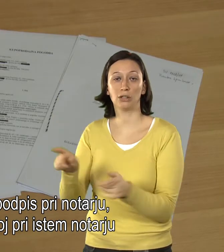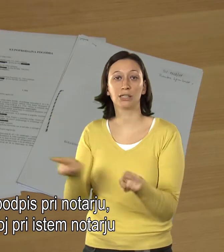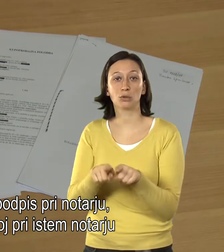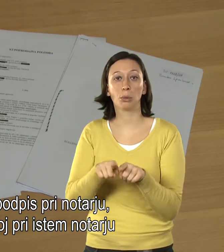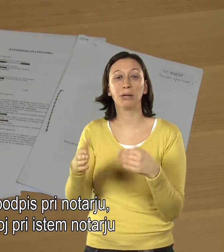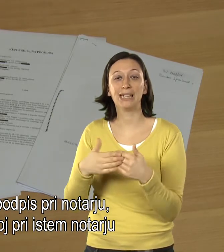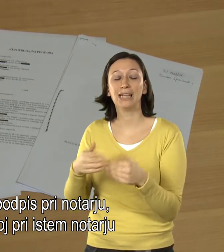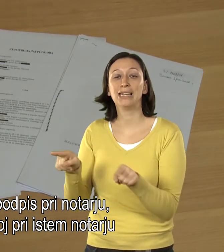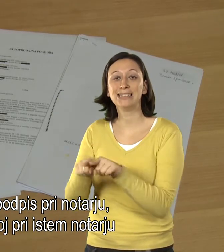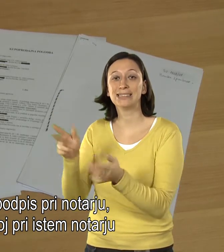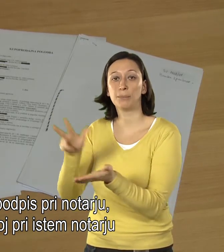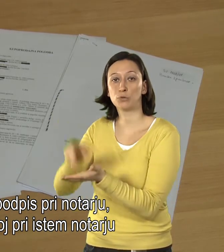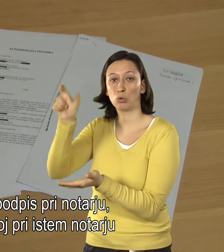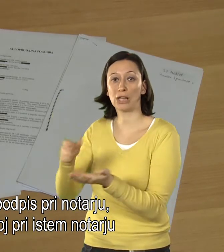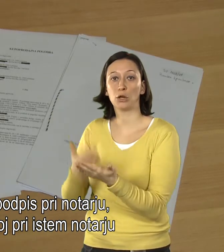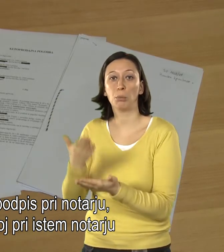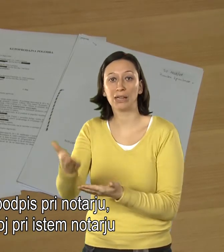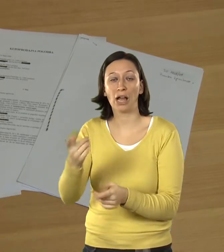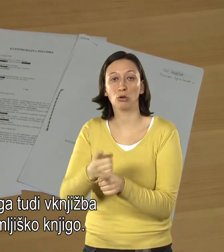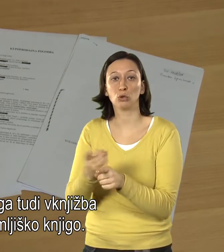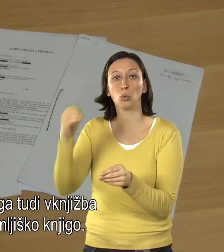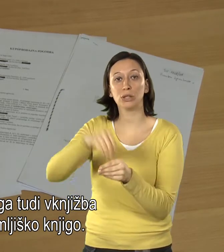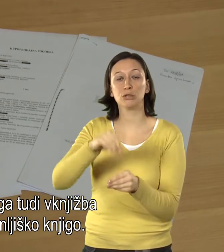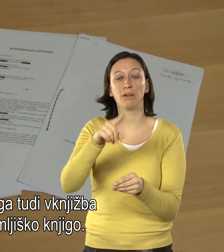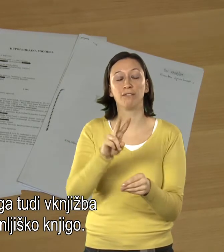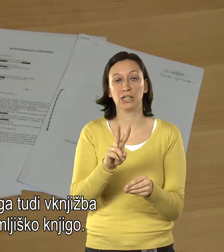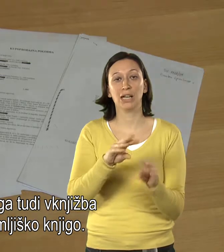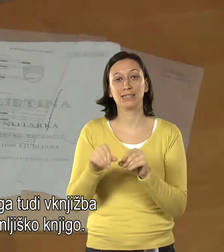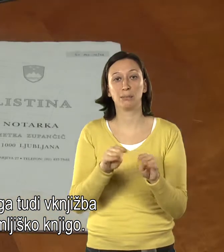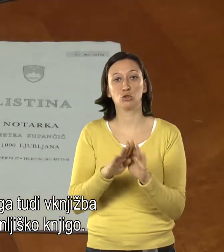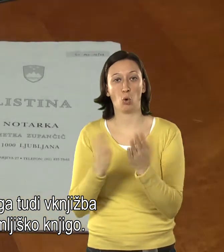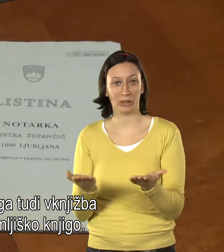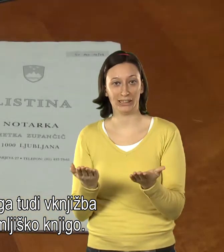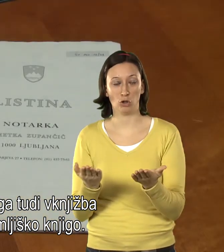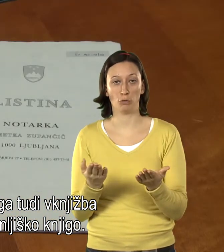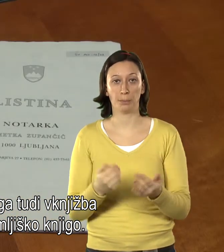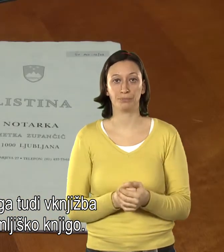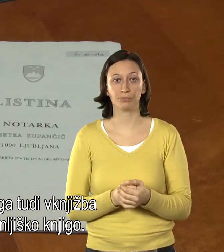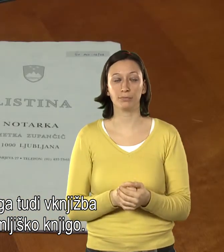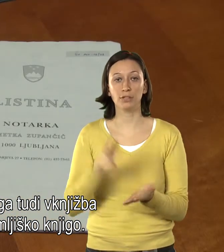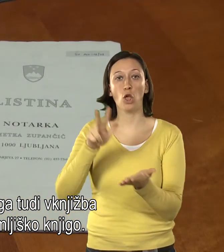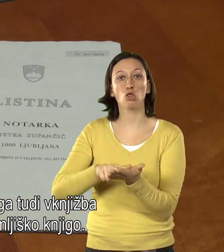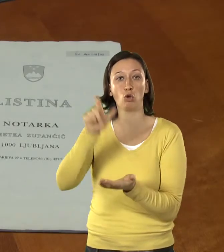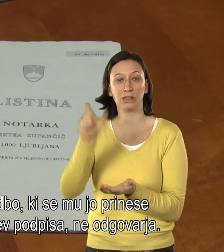pri notarju, da se takoj pri istem notarju tudi predlaga vknjižba v zemljiško knjigo.